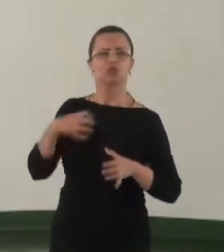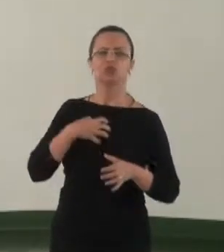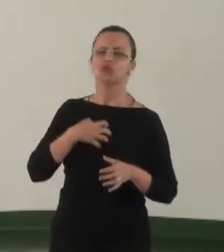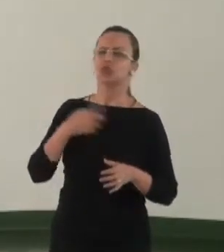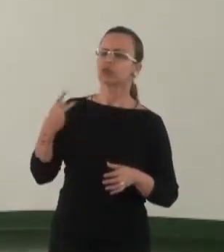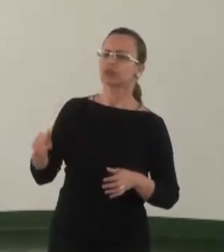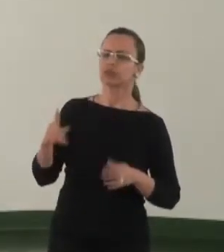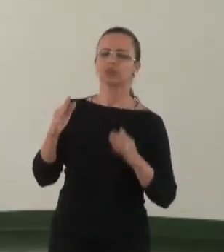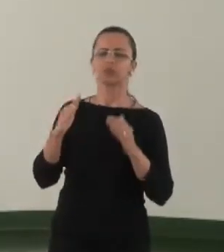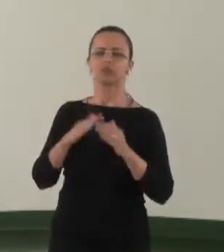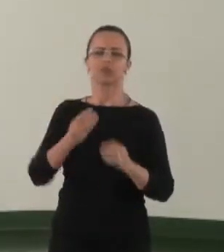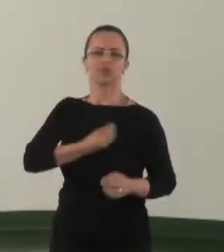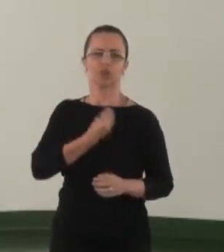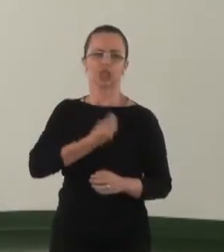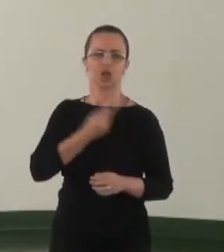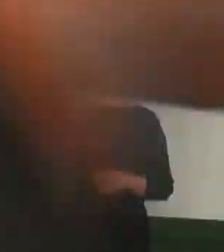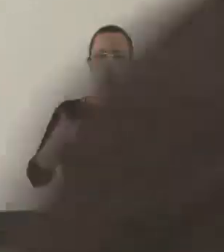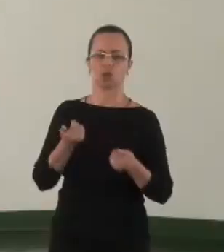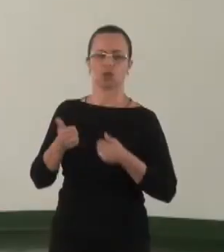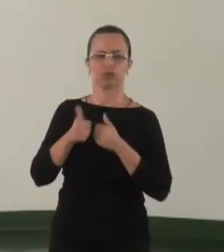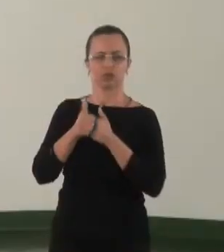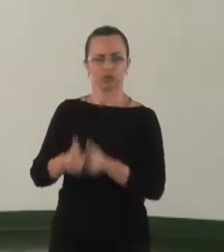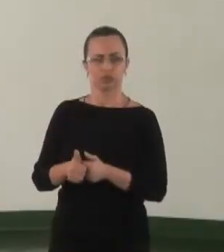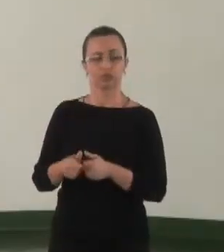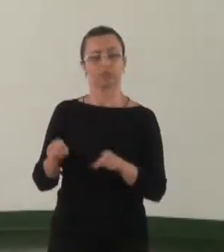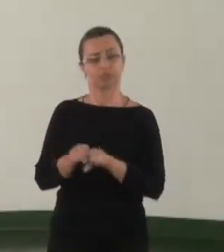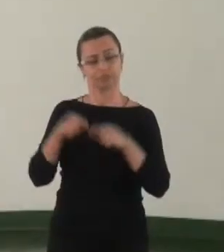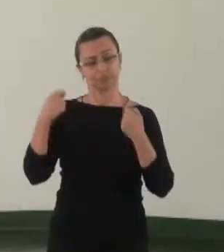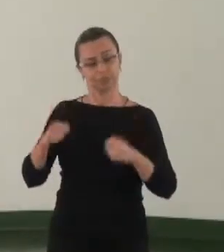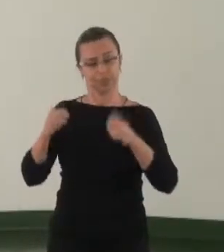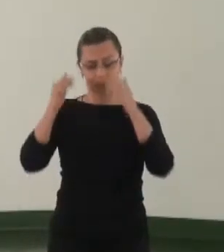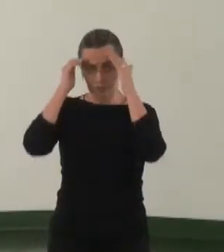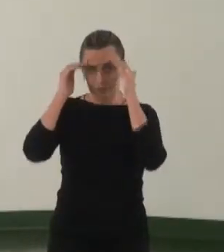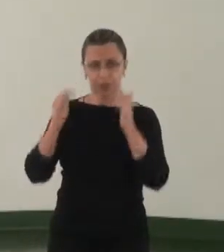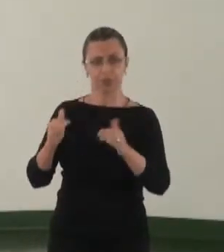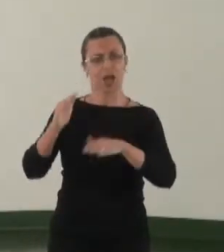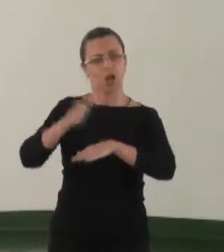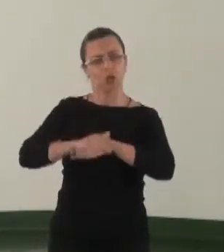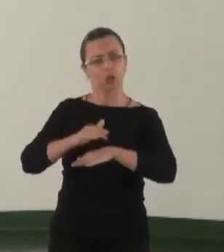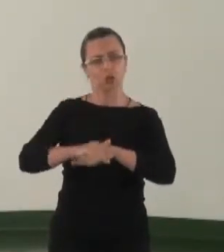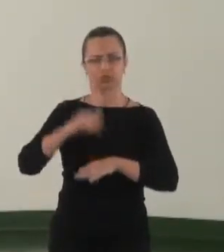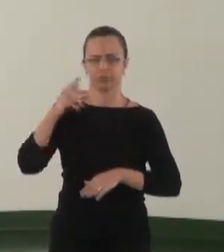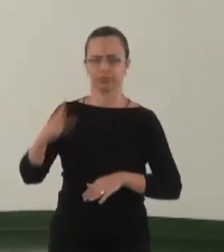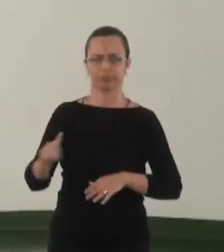vida, sobre os modos de vida de como eles devem seguir. Então tem que ser respeitada essa autonomia.